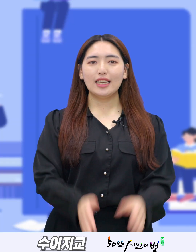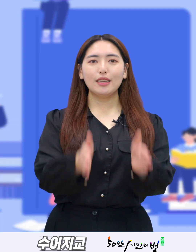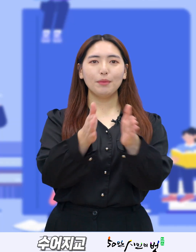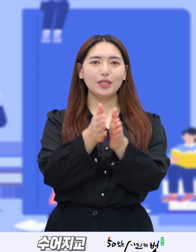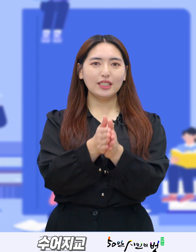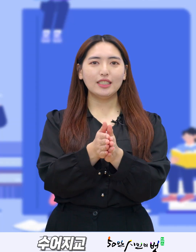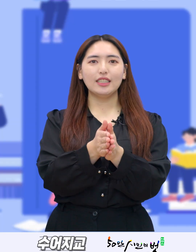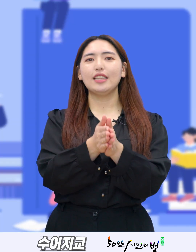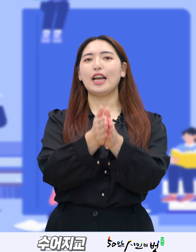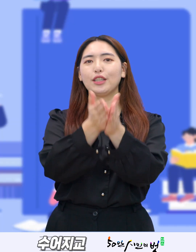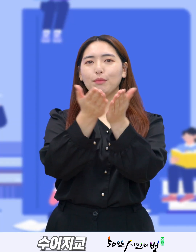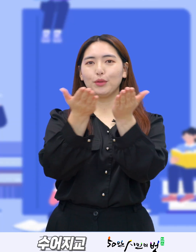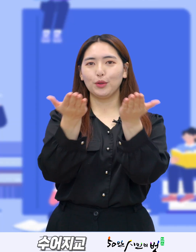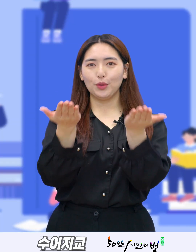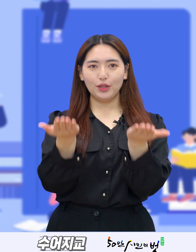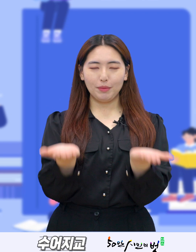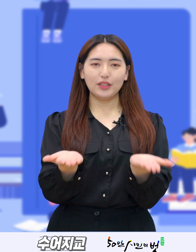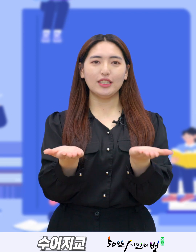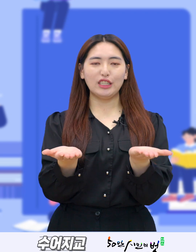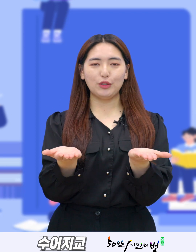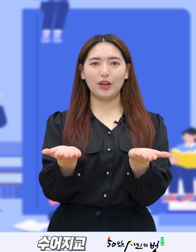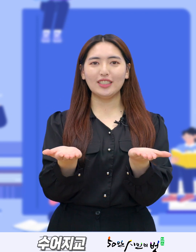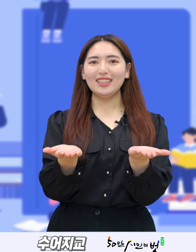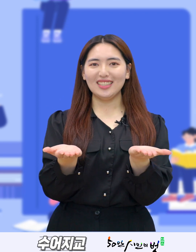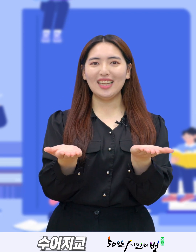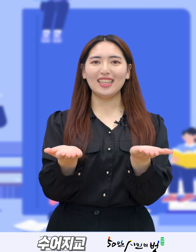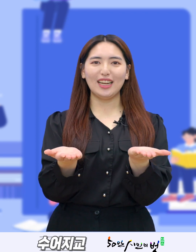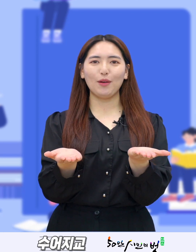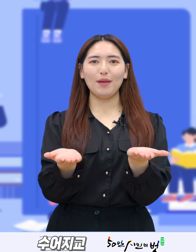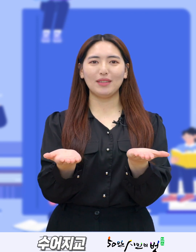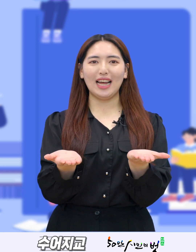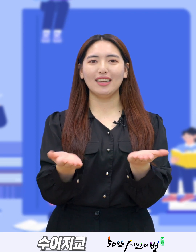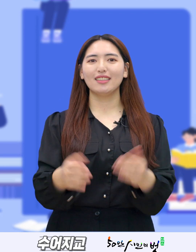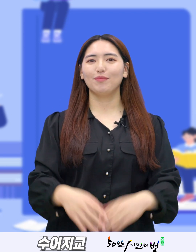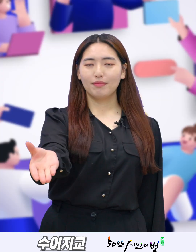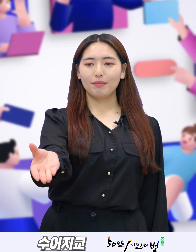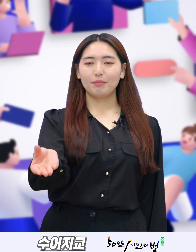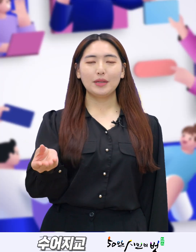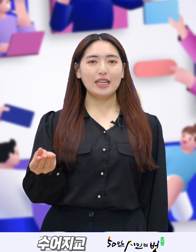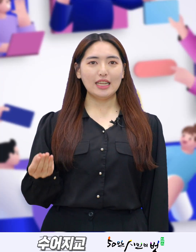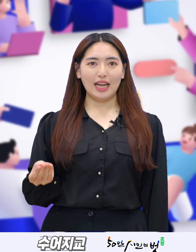책을 펼치듯 양옆으로 손을 펴는 이 수어는 책이라고 합니다.